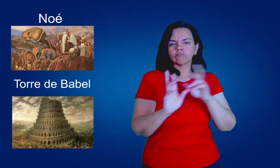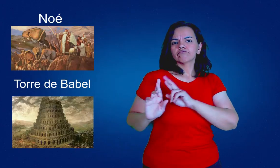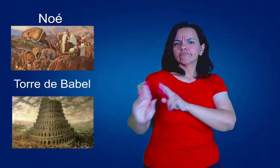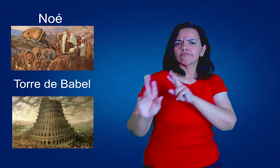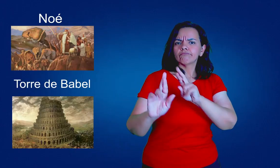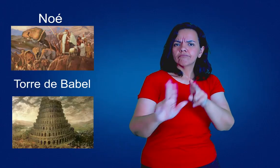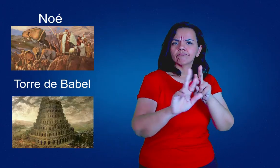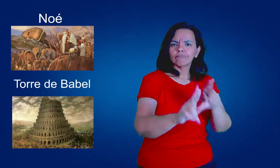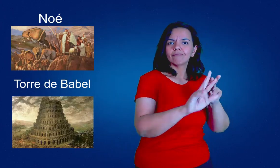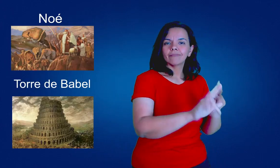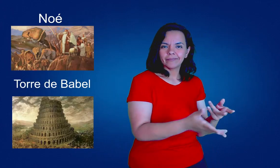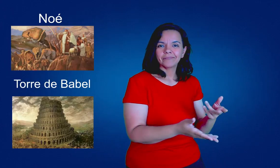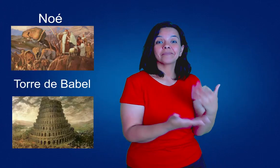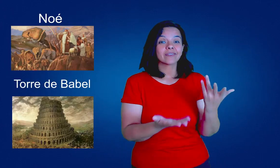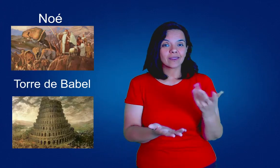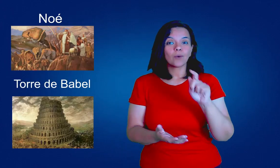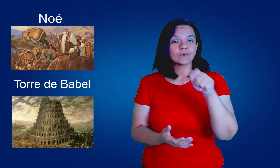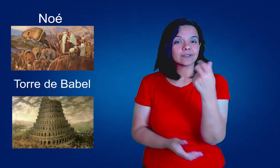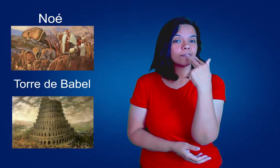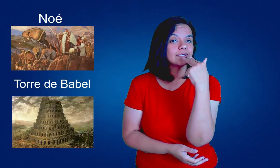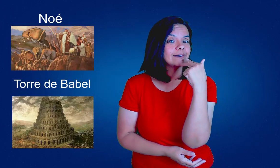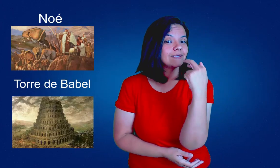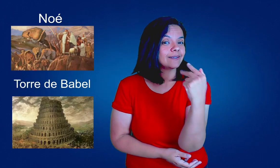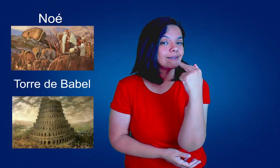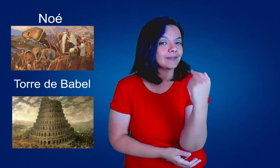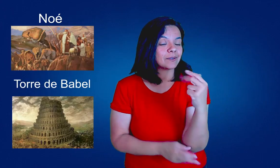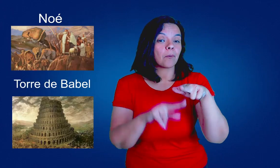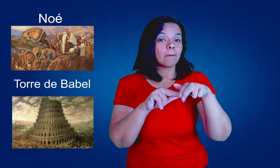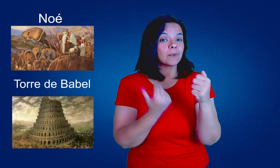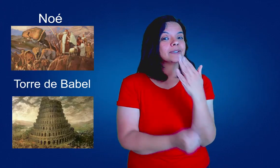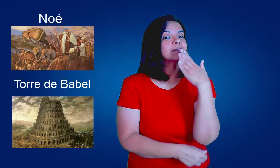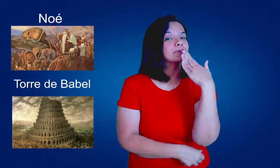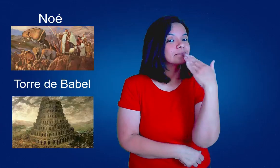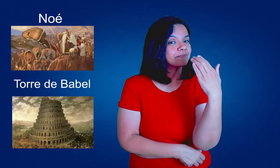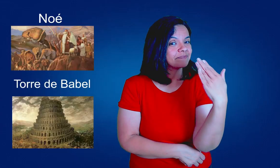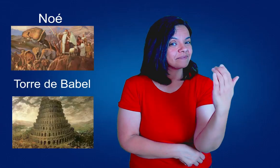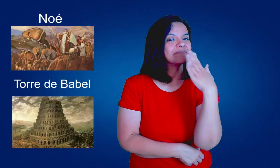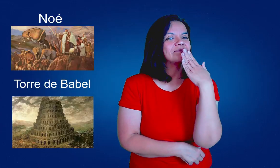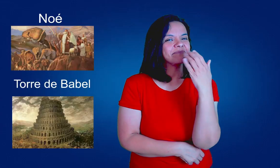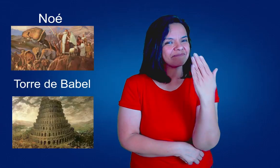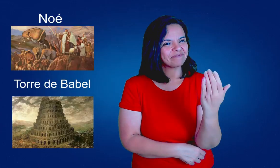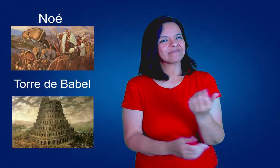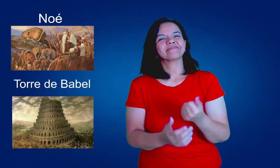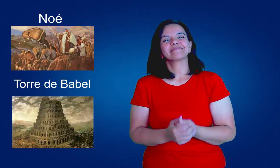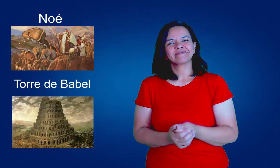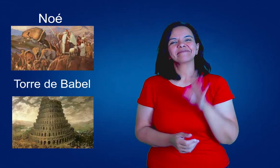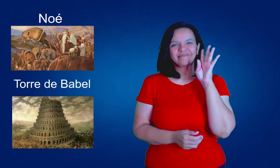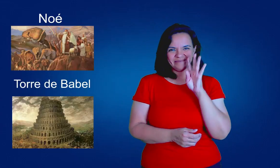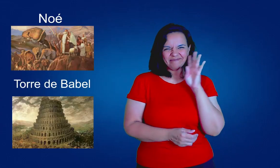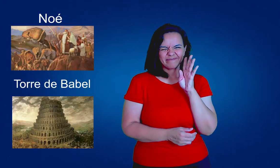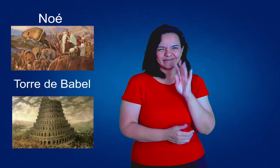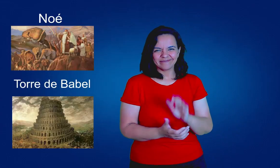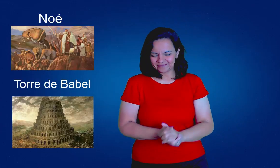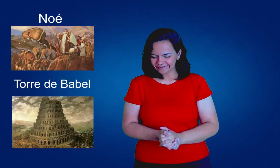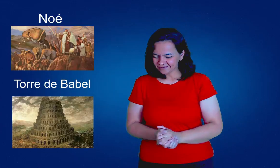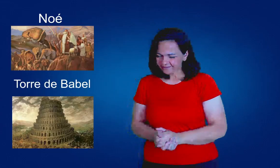diferentes. Então as pessoas começaram a falar línguas diferentes, por isso que o sinal ele é desta maneira.